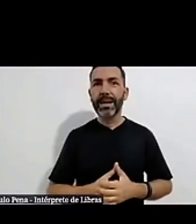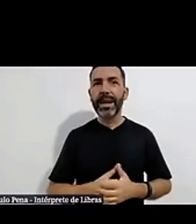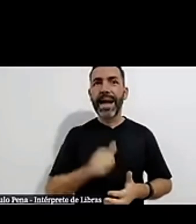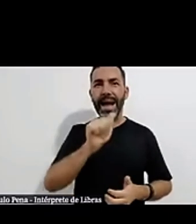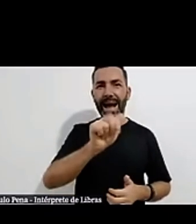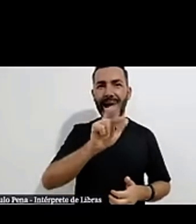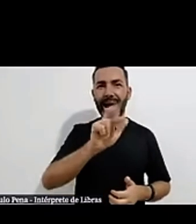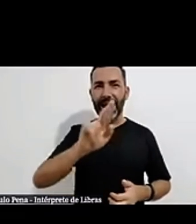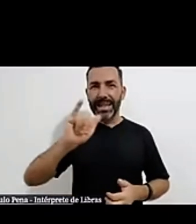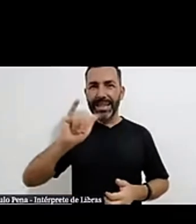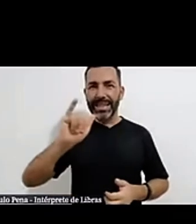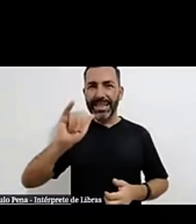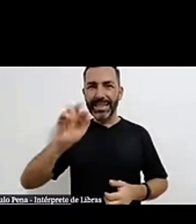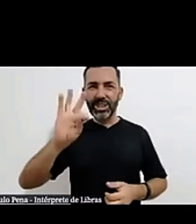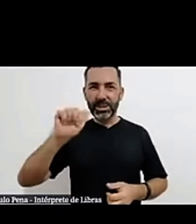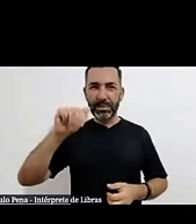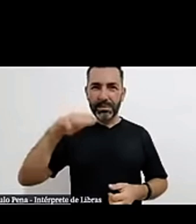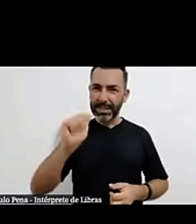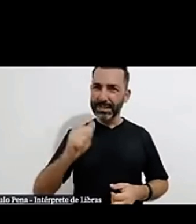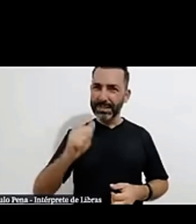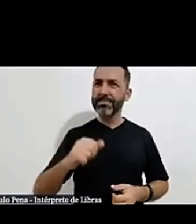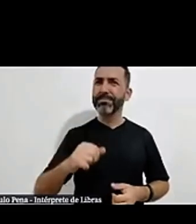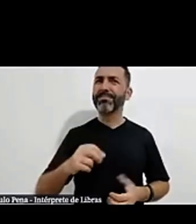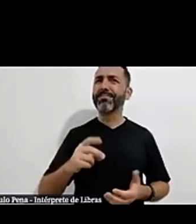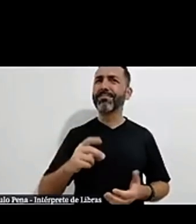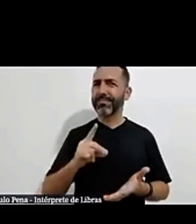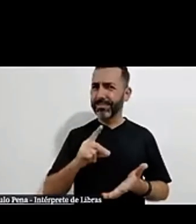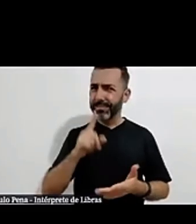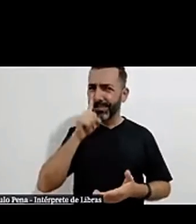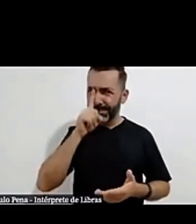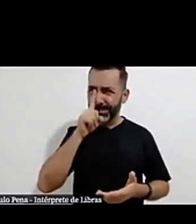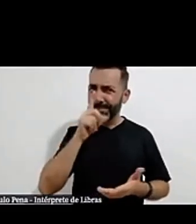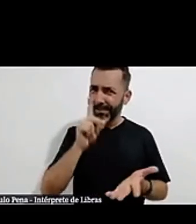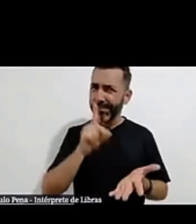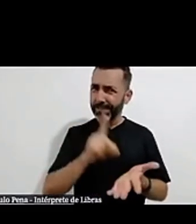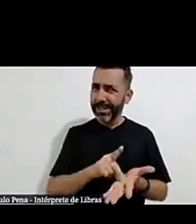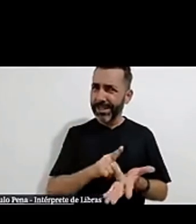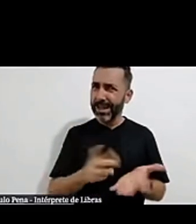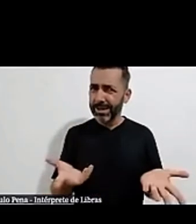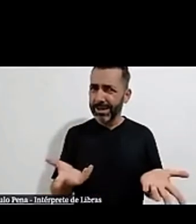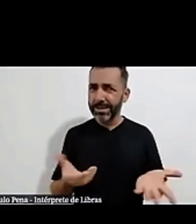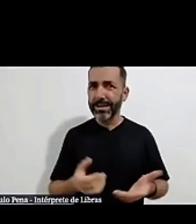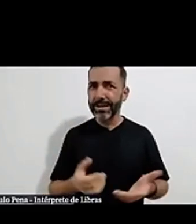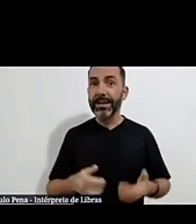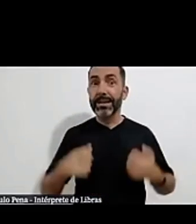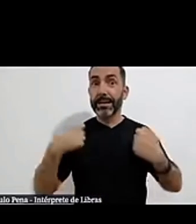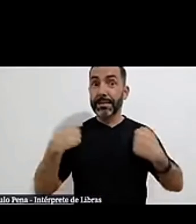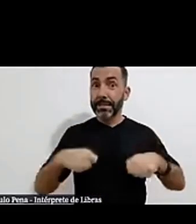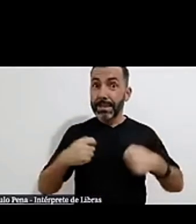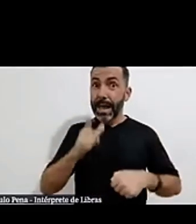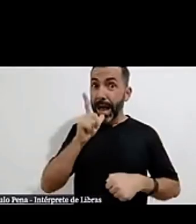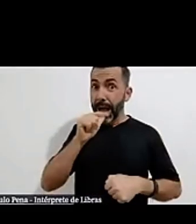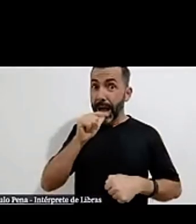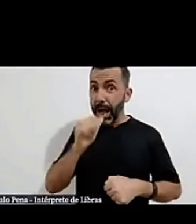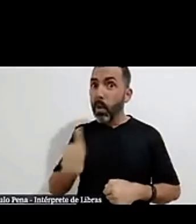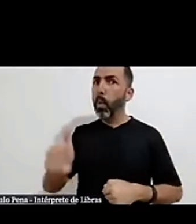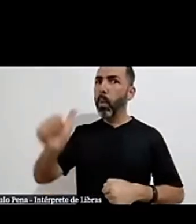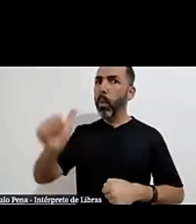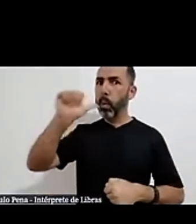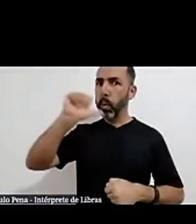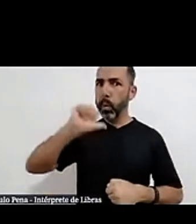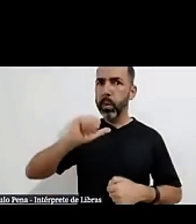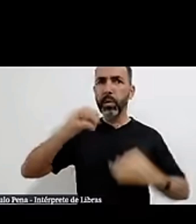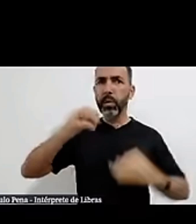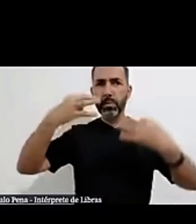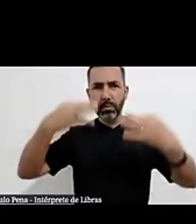há formas de você atenuar os riscos por meio de uma hidratação planejada estrategicamente e o uso